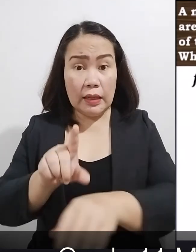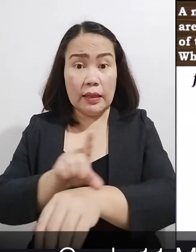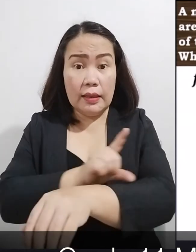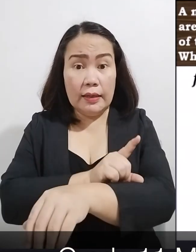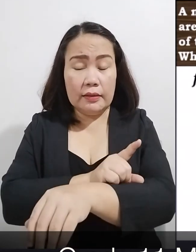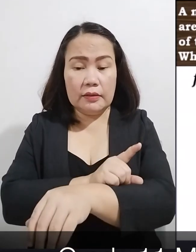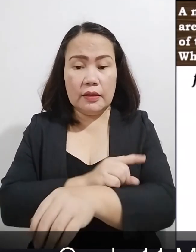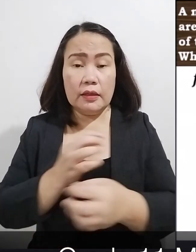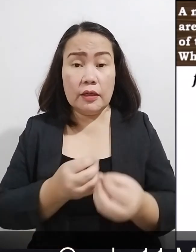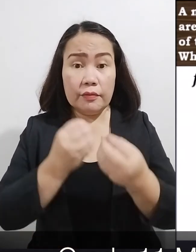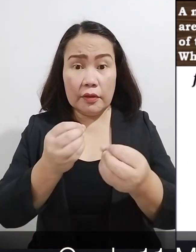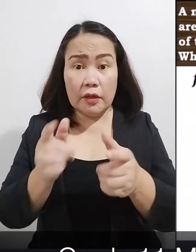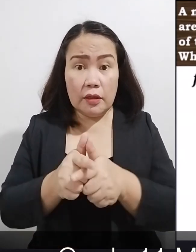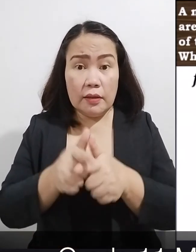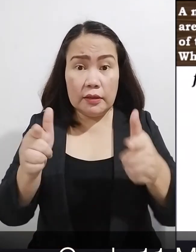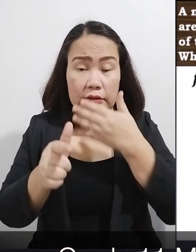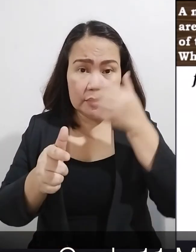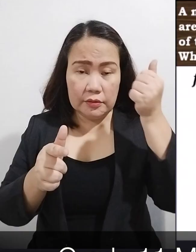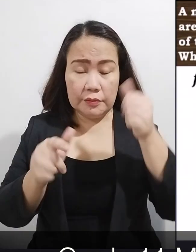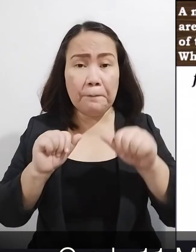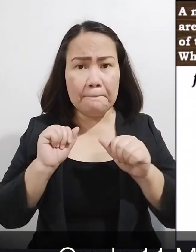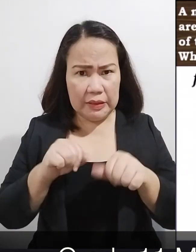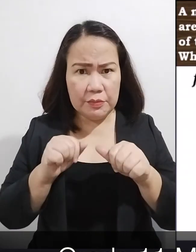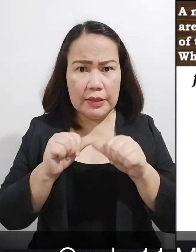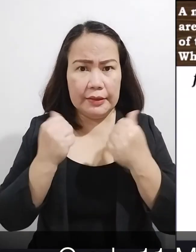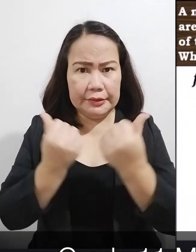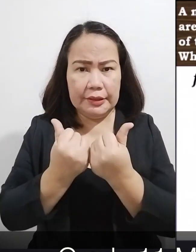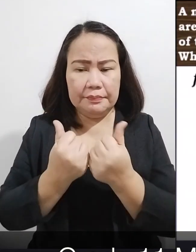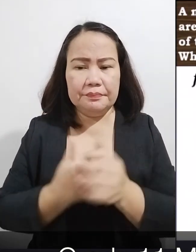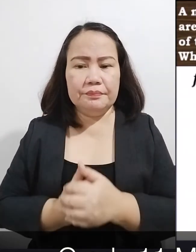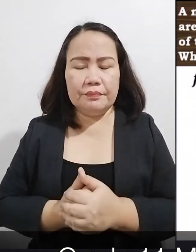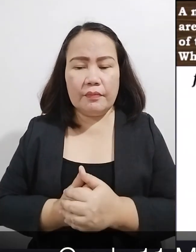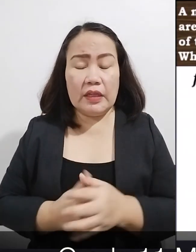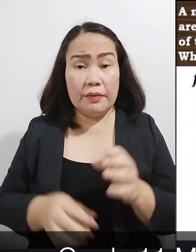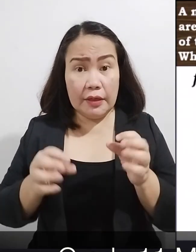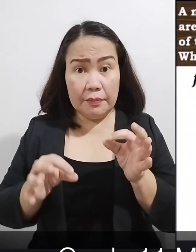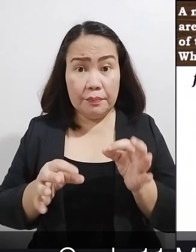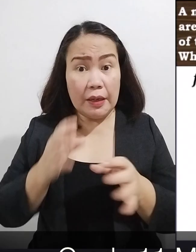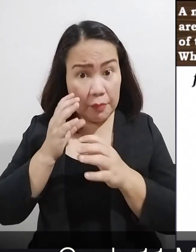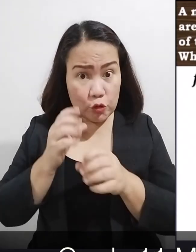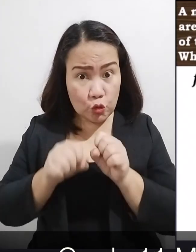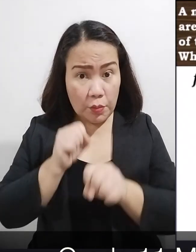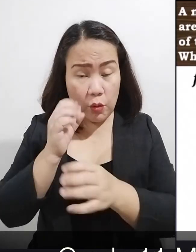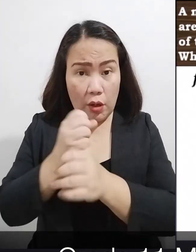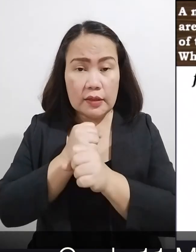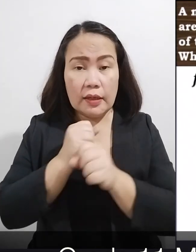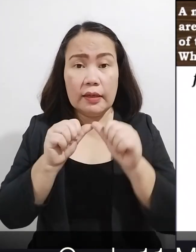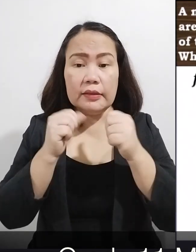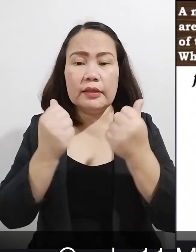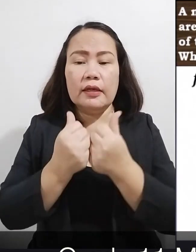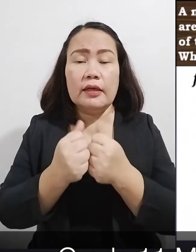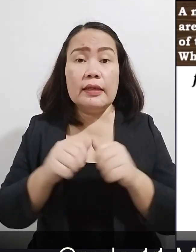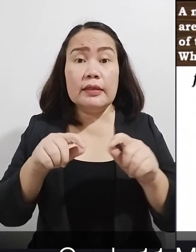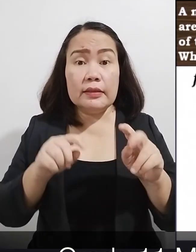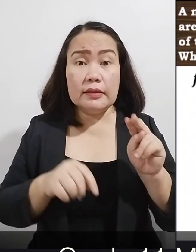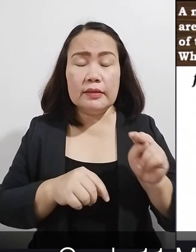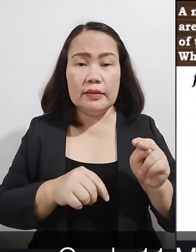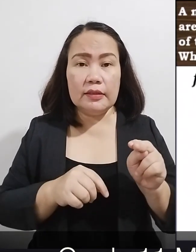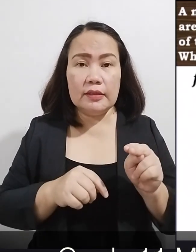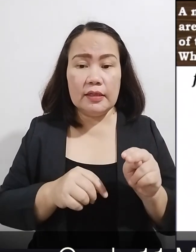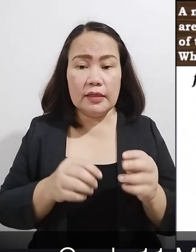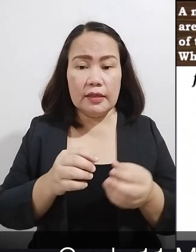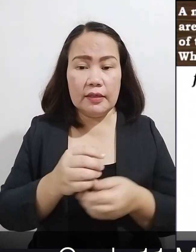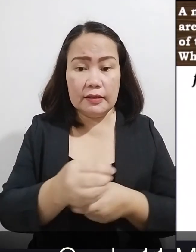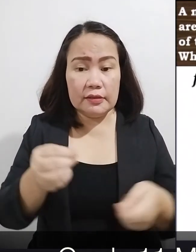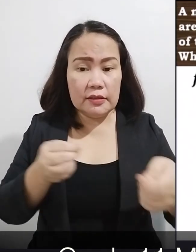yung length na magbibigay ng largest possible area. Para makuha naman yung area na yon, kailangan nating i-substitute